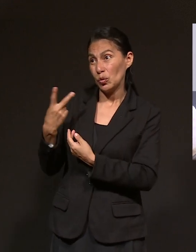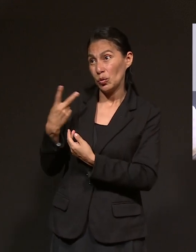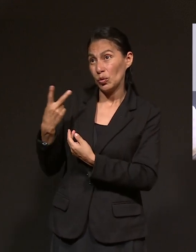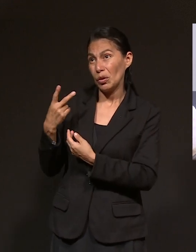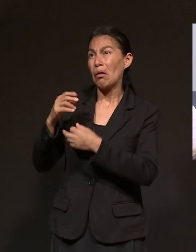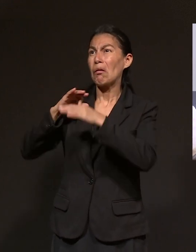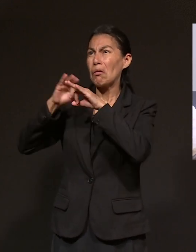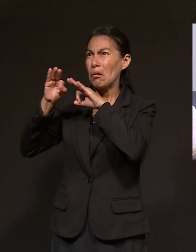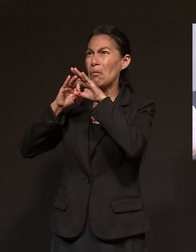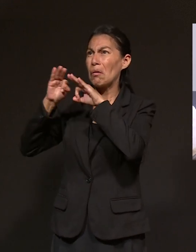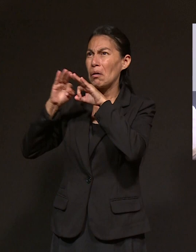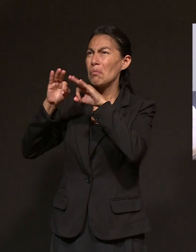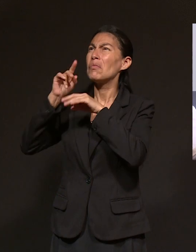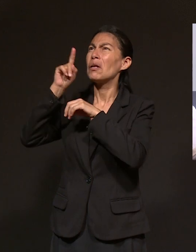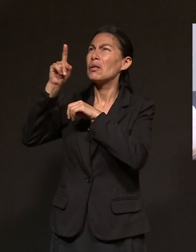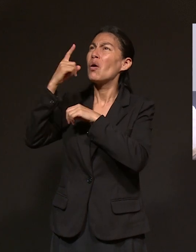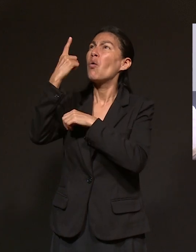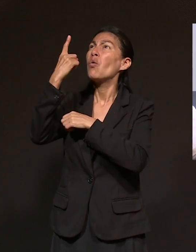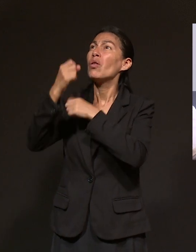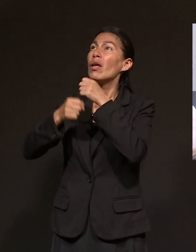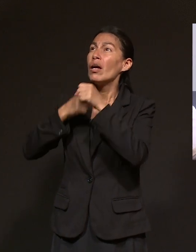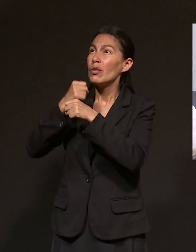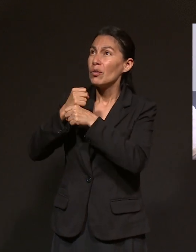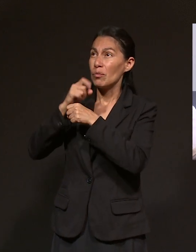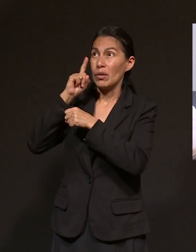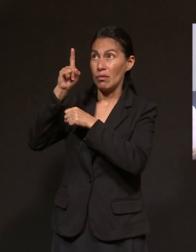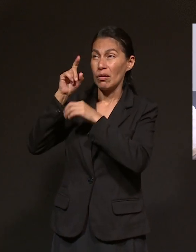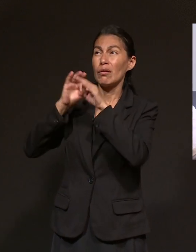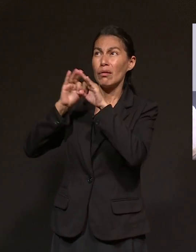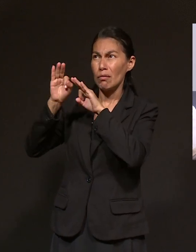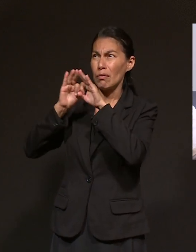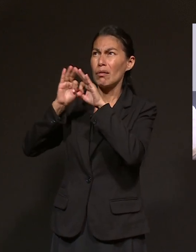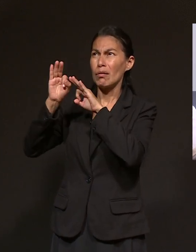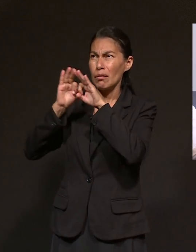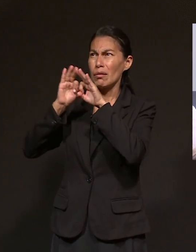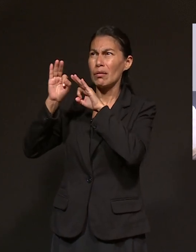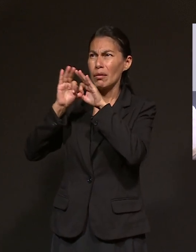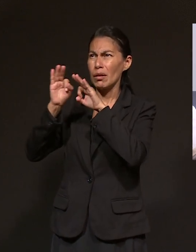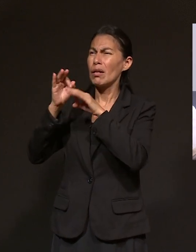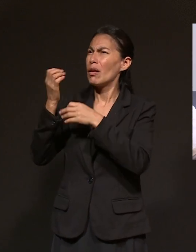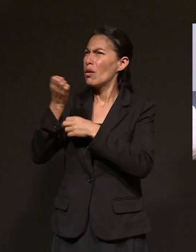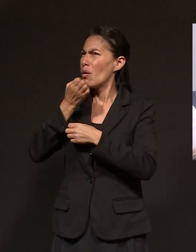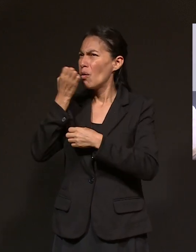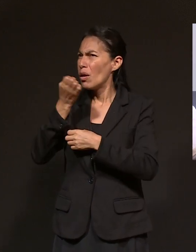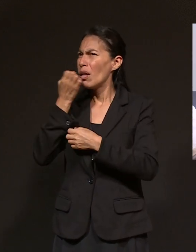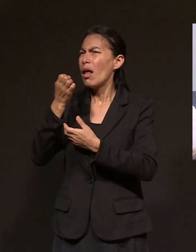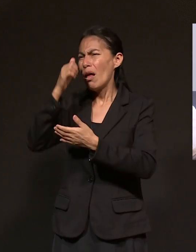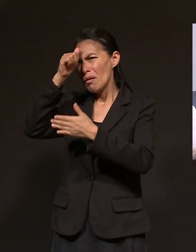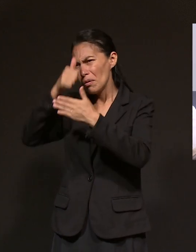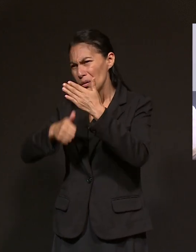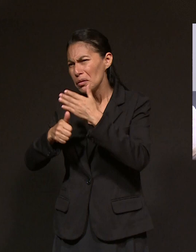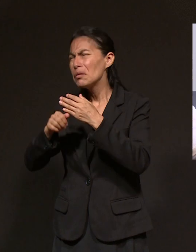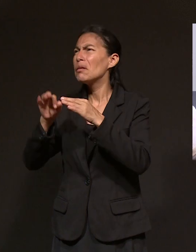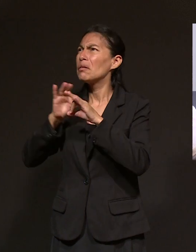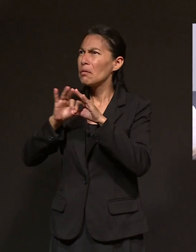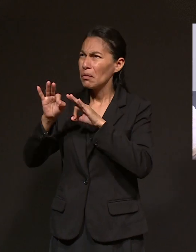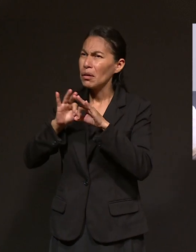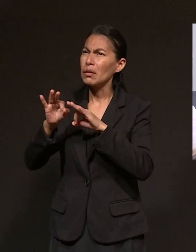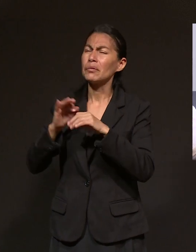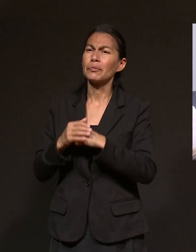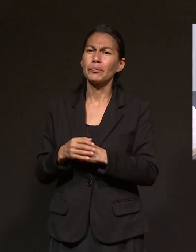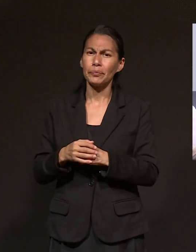mi esposa y yo vamos a trabajar para tu obra un año. Vamos a regresar al colegio